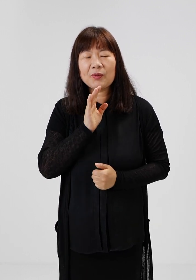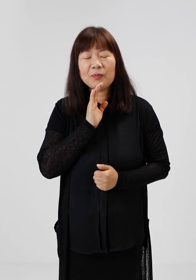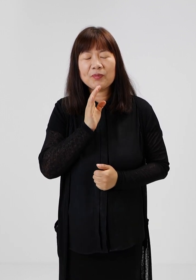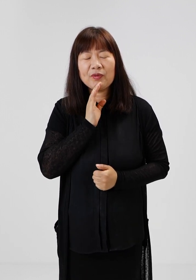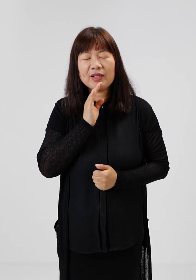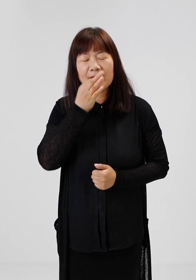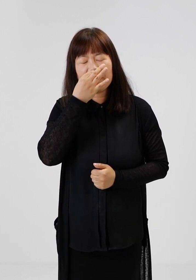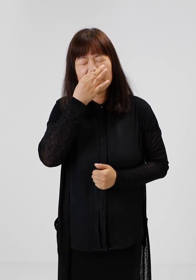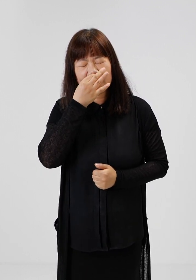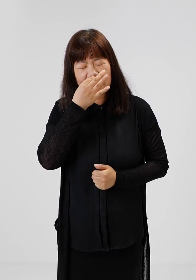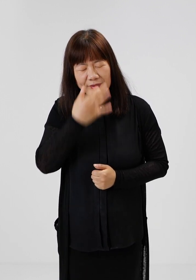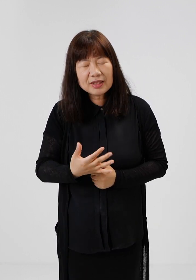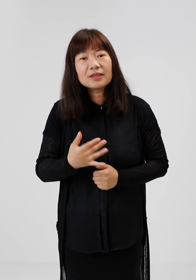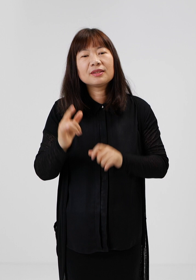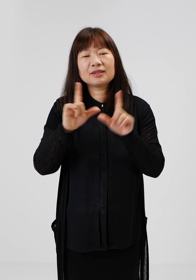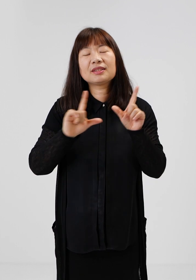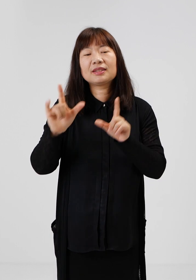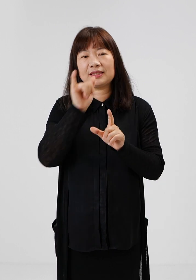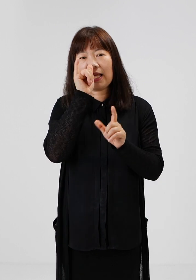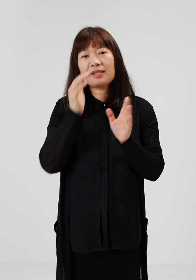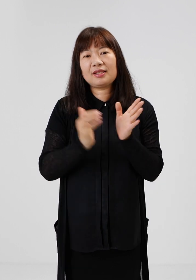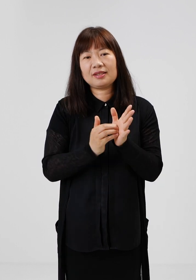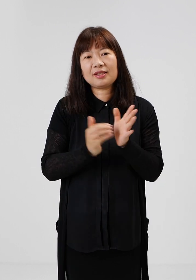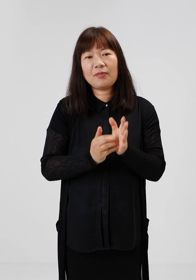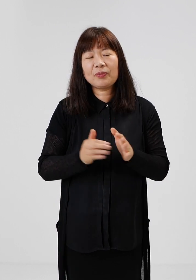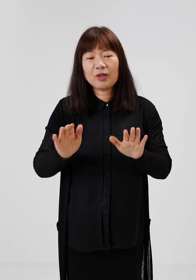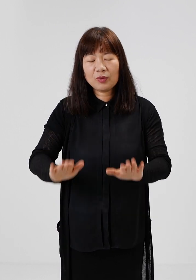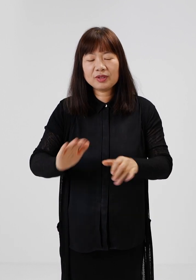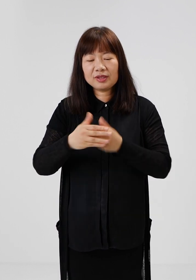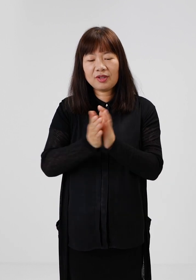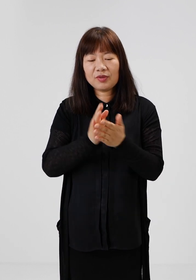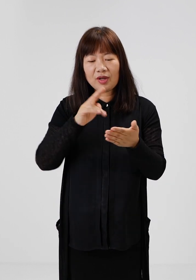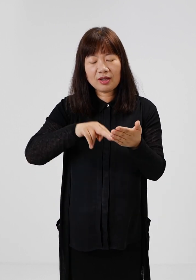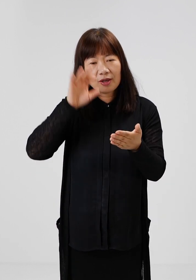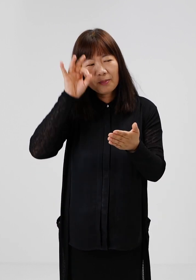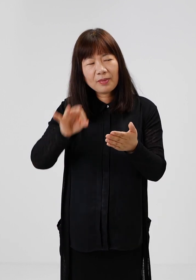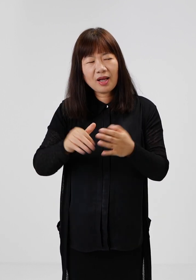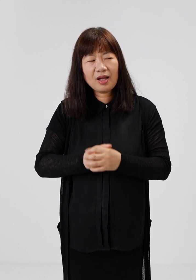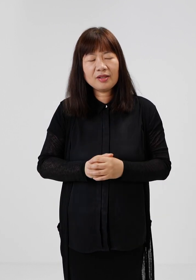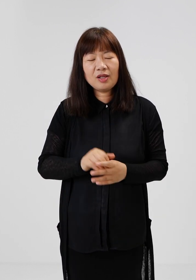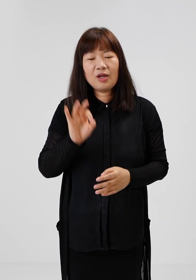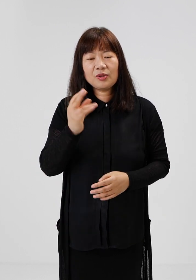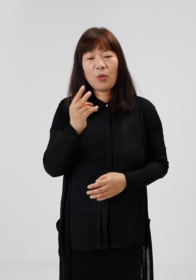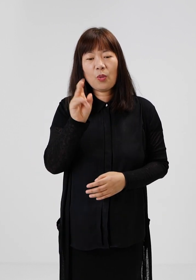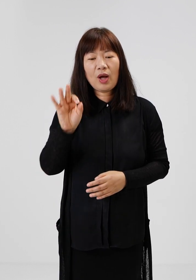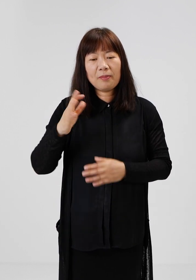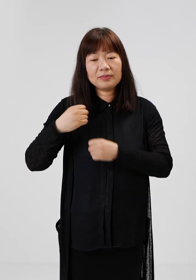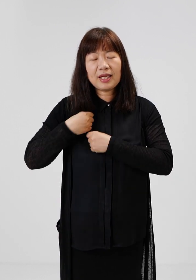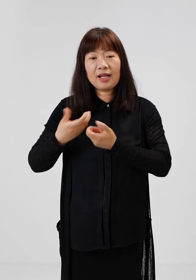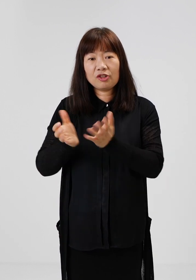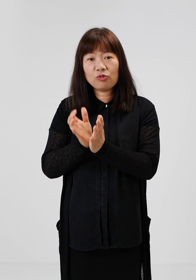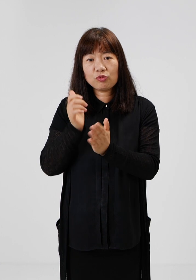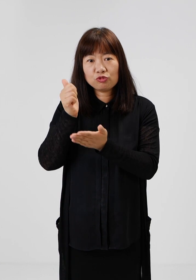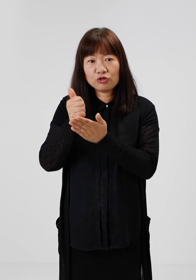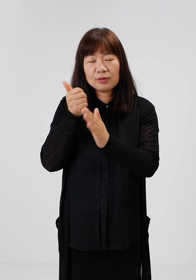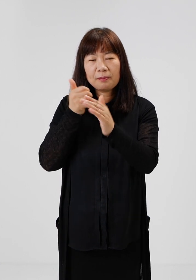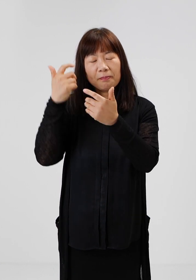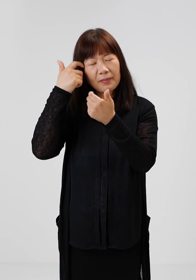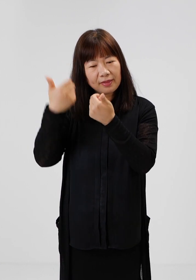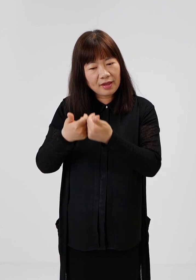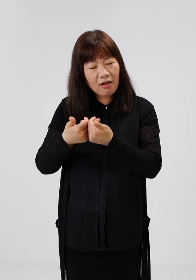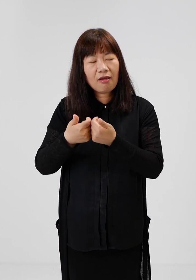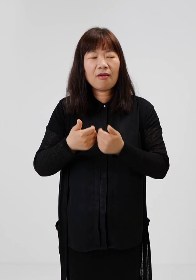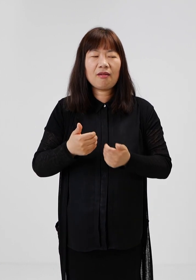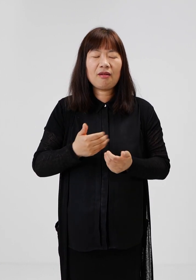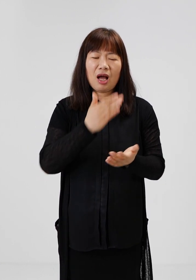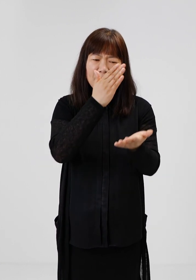생을 보내지 않습니까? 이게 오늘 이 본문에서도 요압이 반대를 해요. 그러시면 안 됩니다.